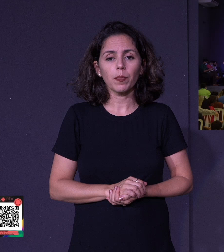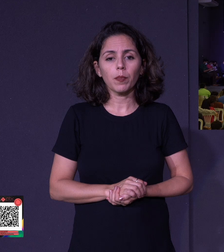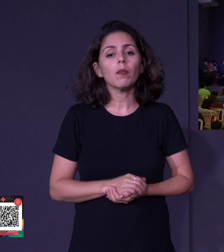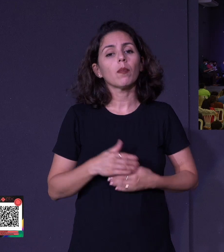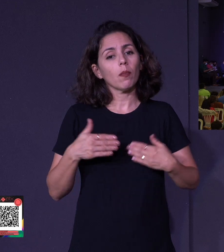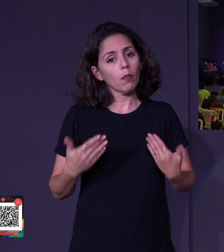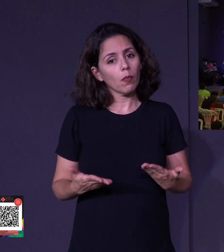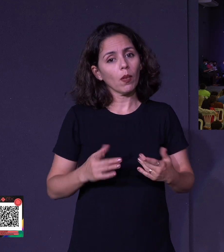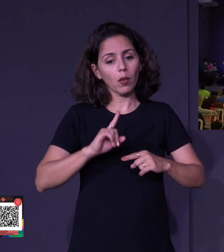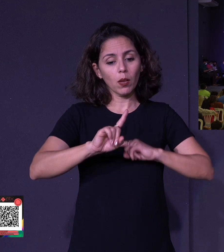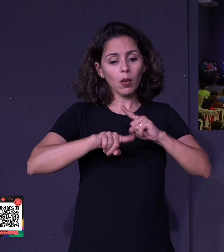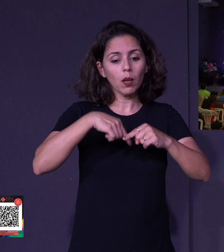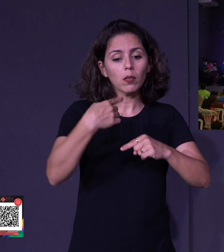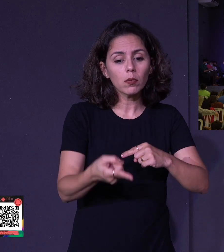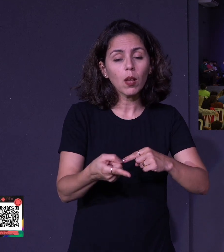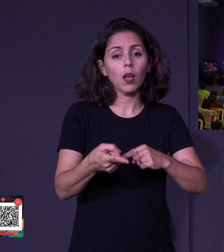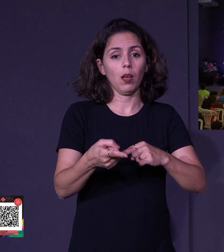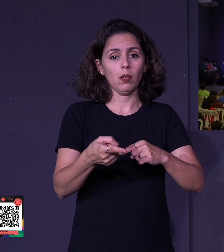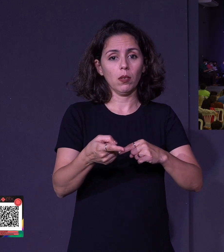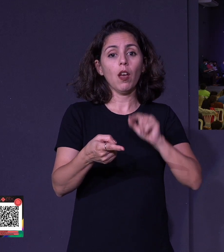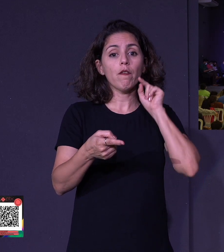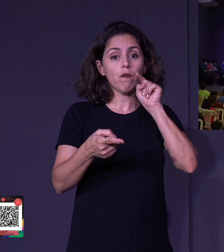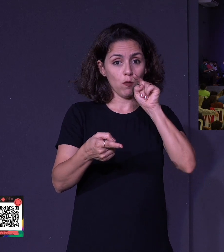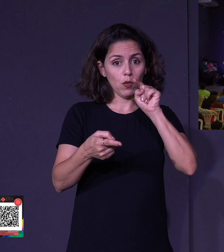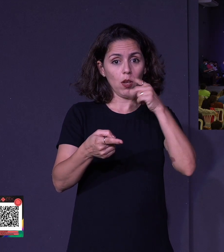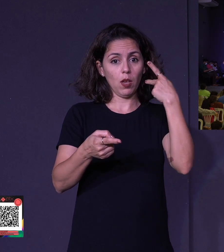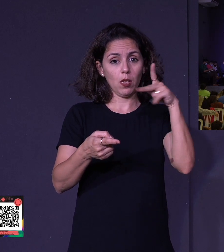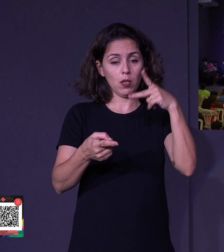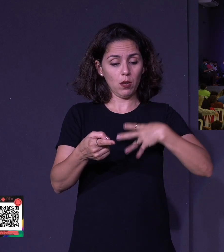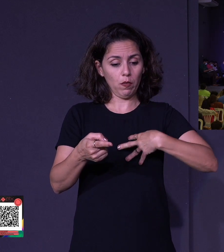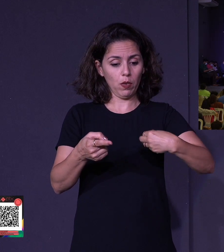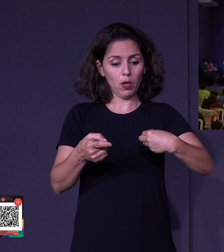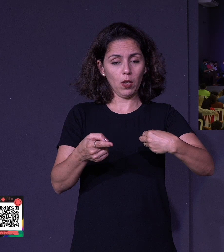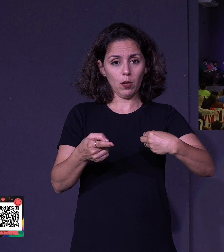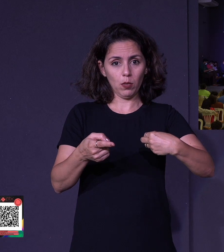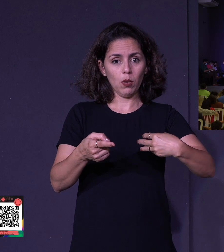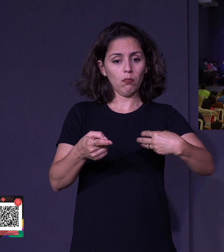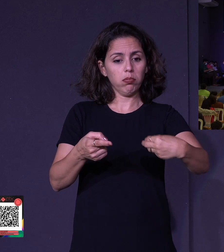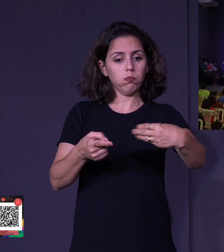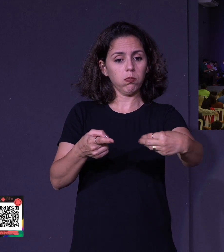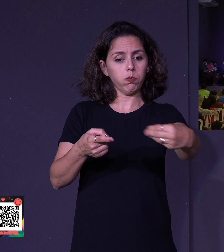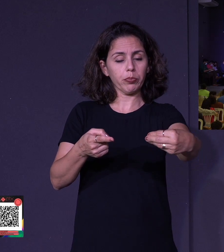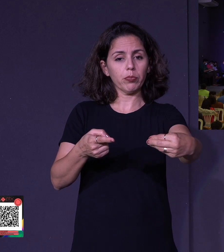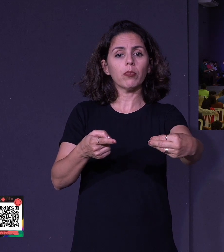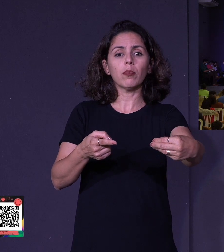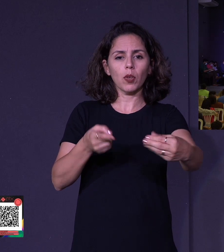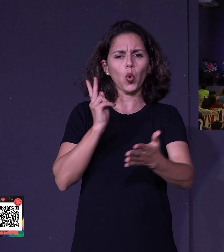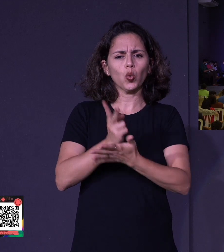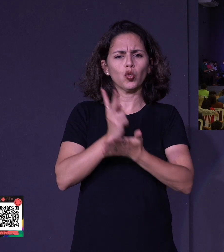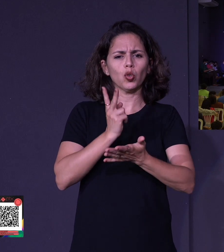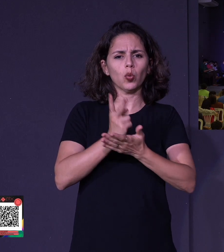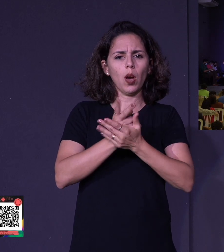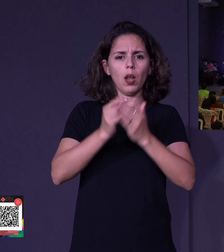Vocês, seus filhos e seus temerão ao o seu